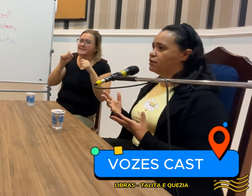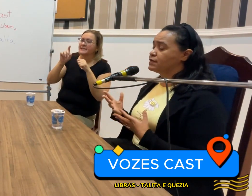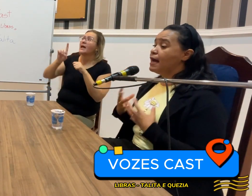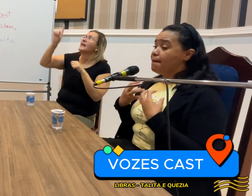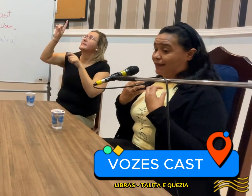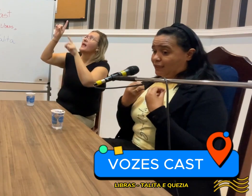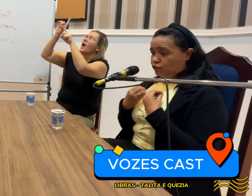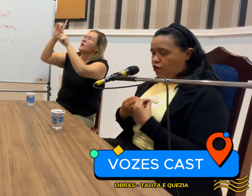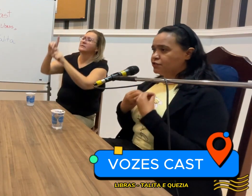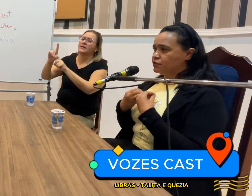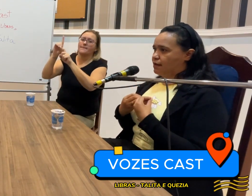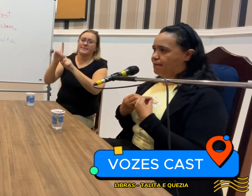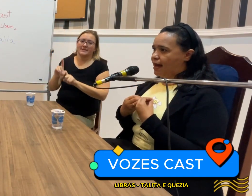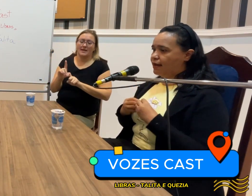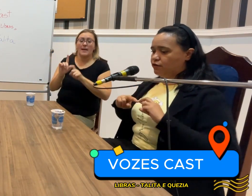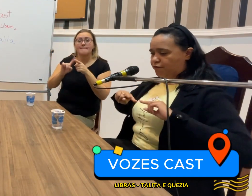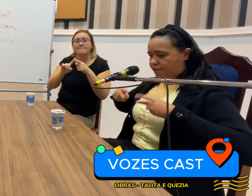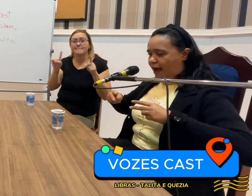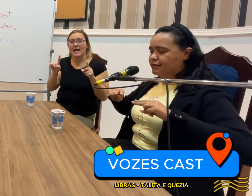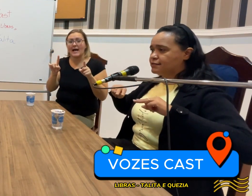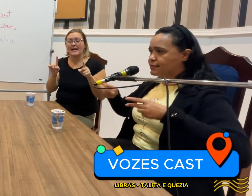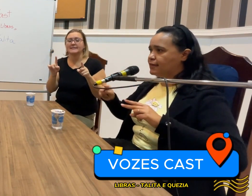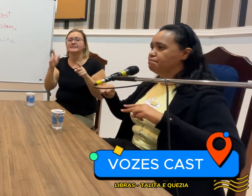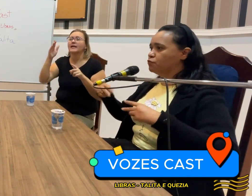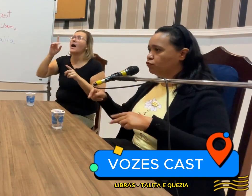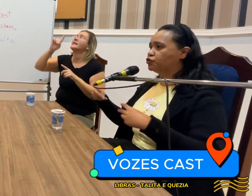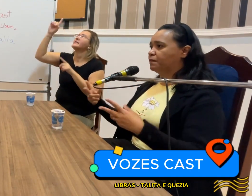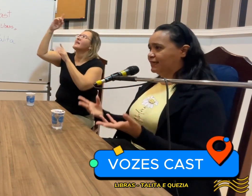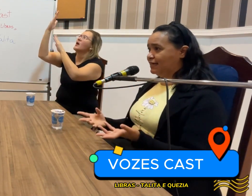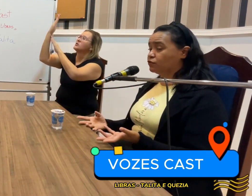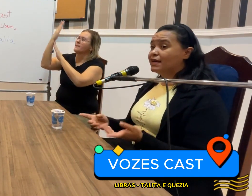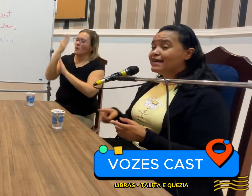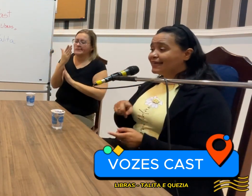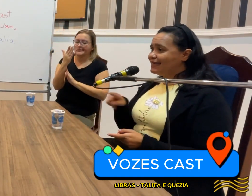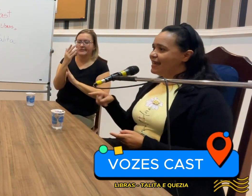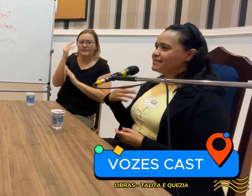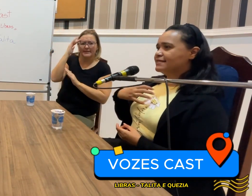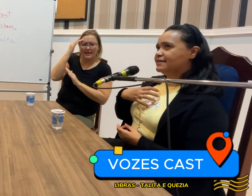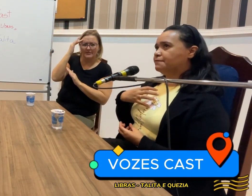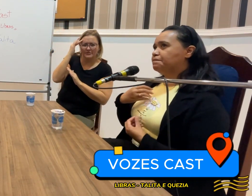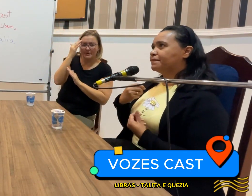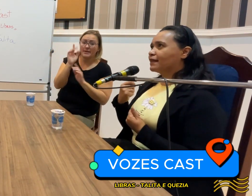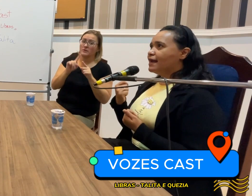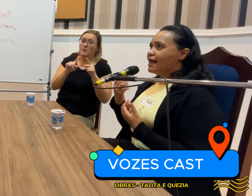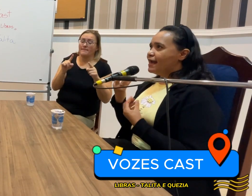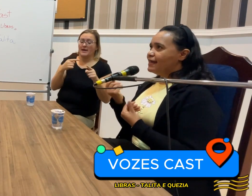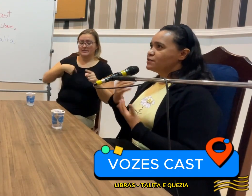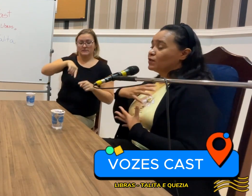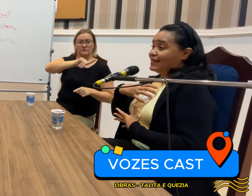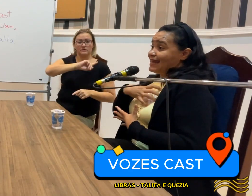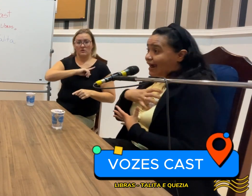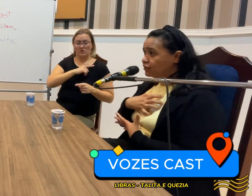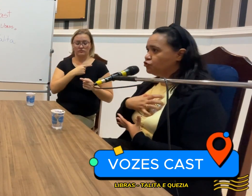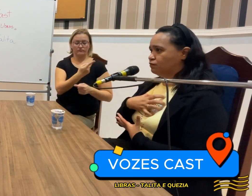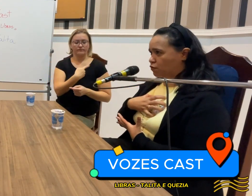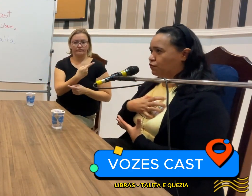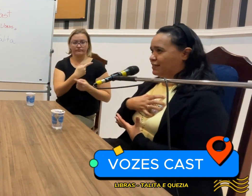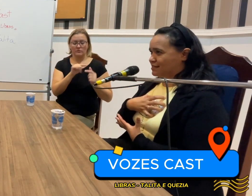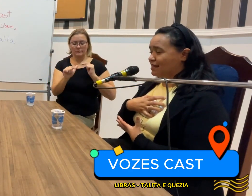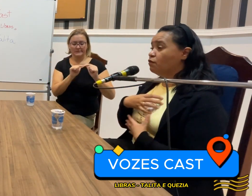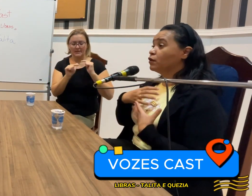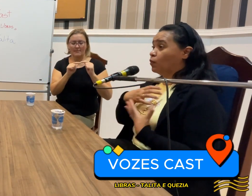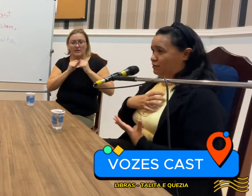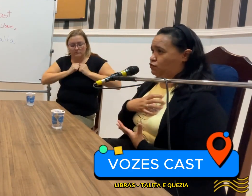entendimento a Deus, para que o nosso trabalho vá se multiplicando. Que isso que arde no